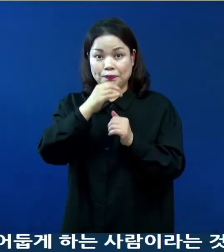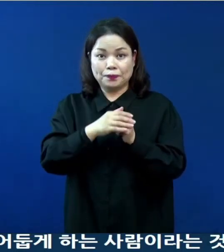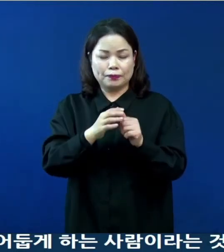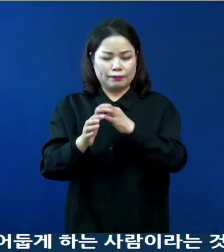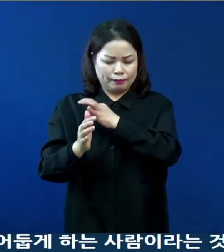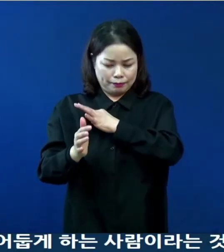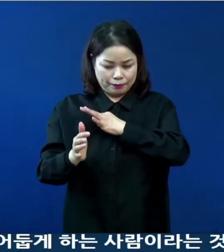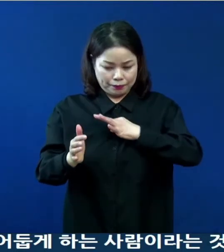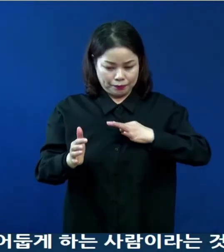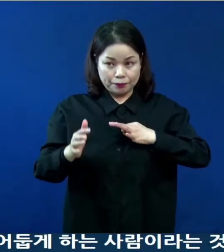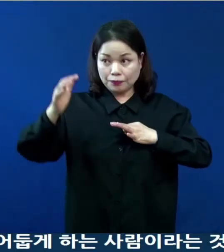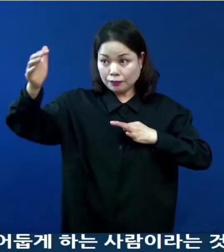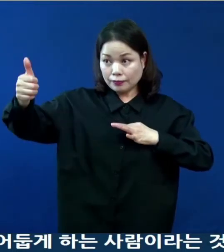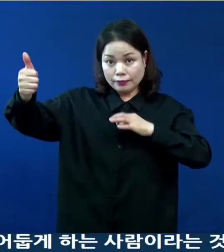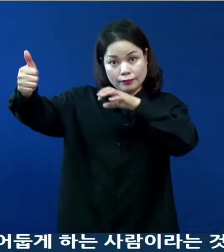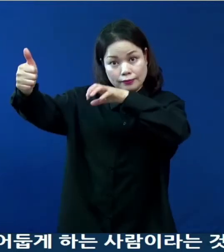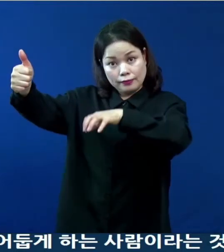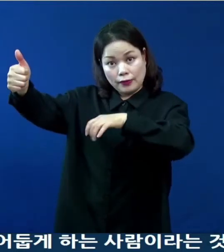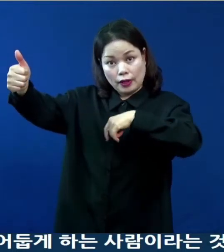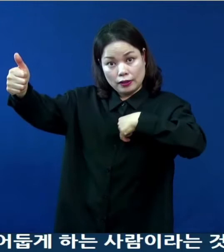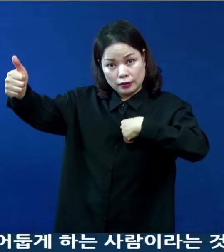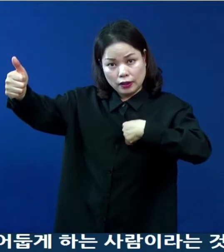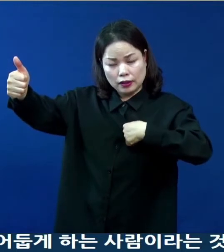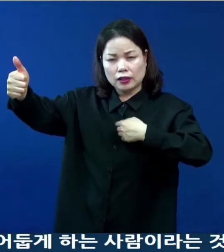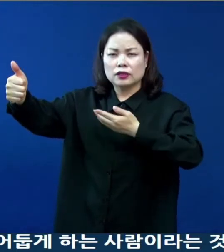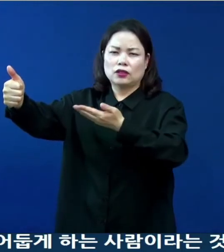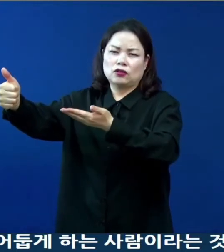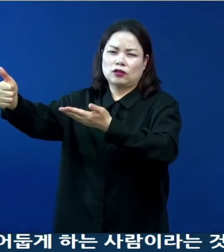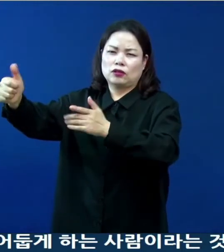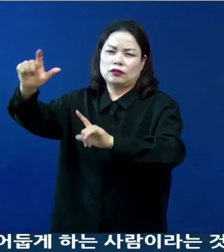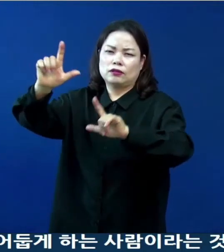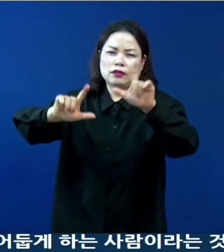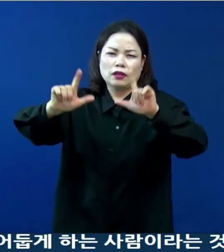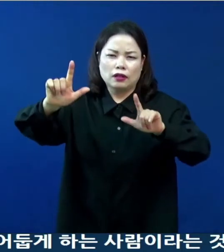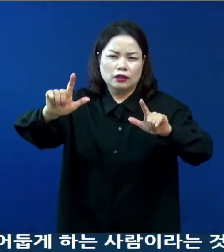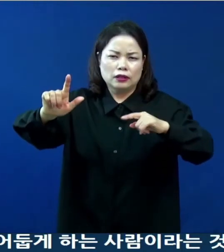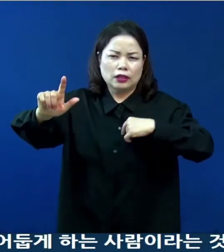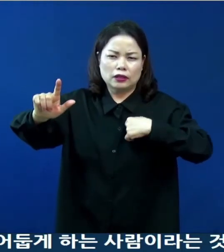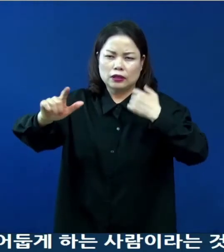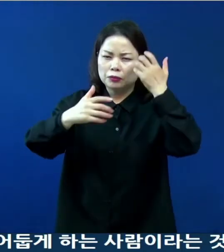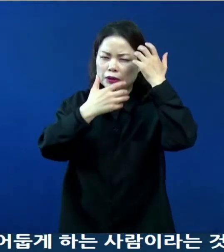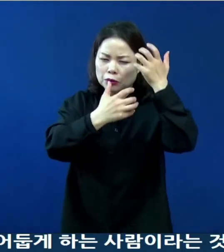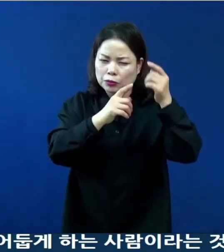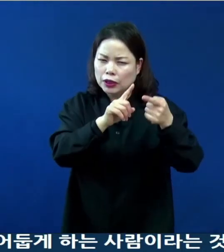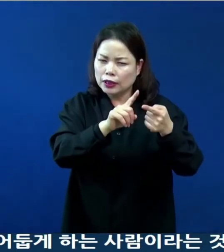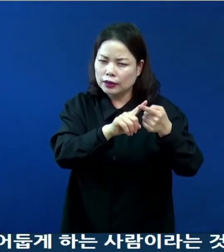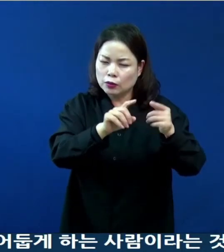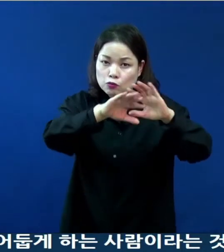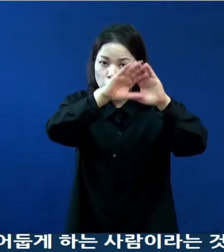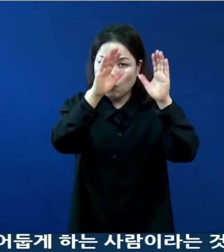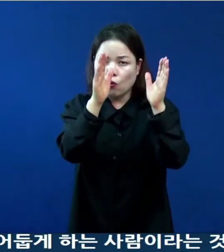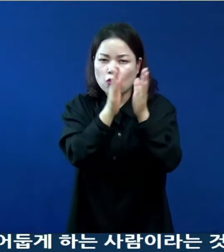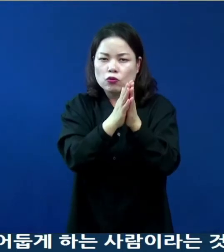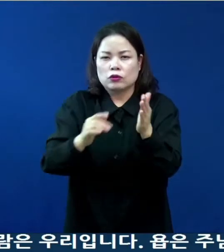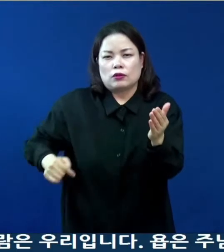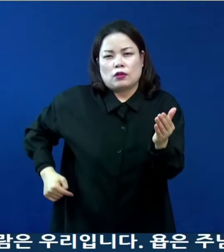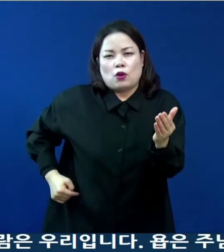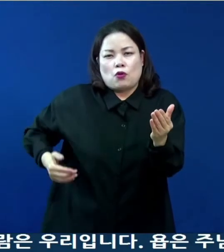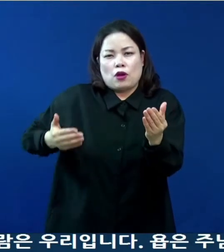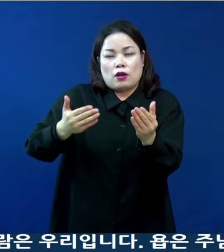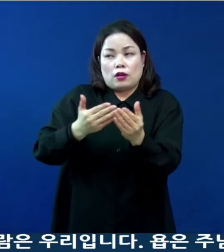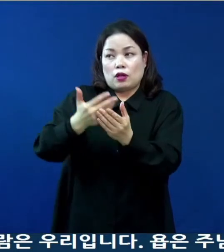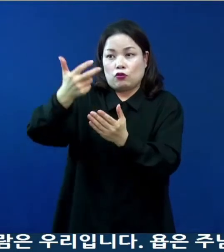욥은 하나님 앞에서 자신이 취했던 태도, 그리고 자신에 의해 집착했던 모습들을 모조리 회개하면서 주님